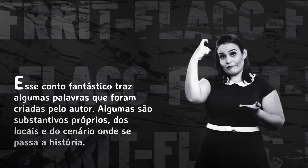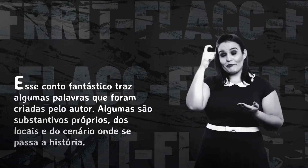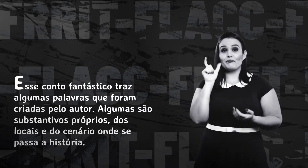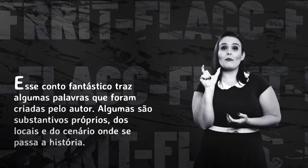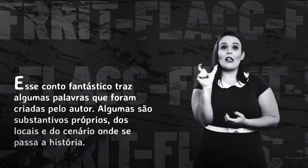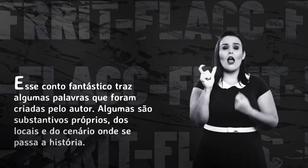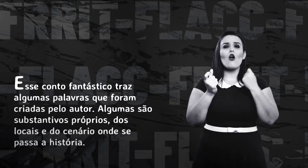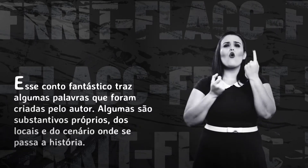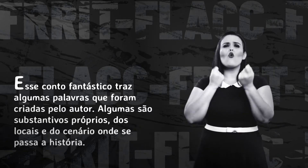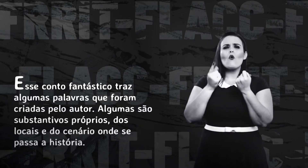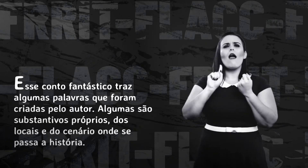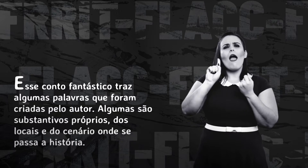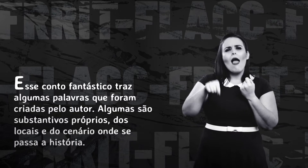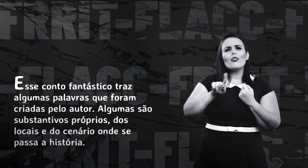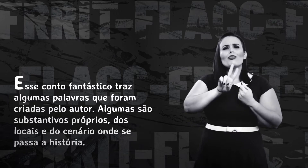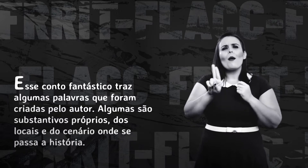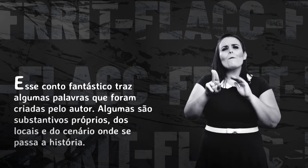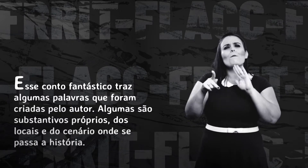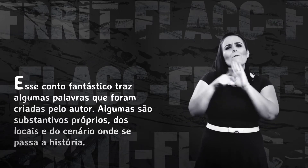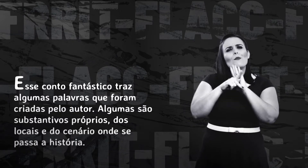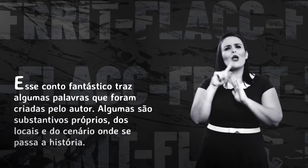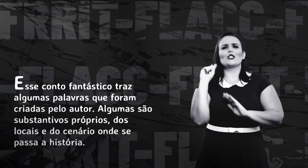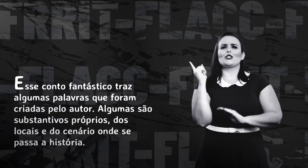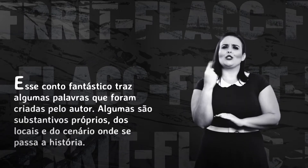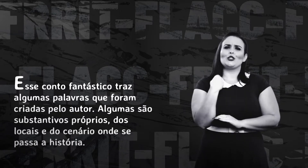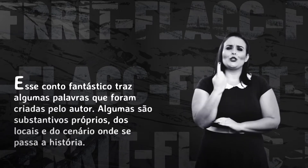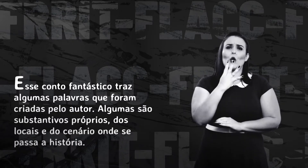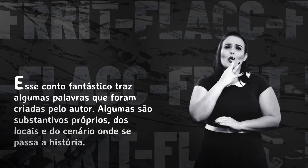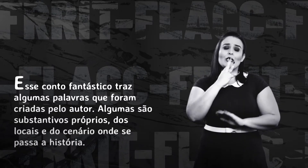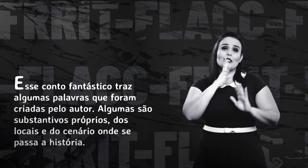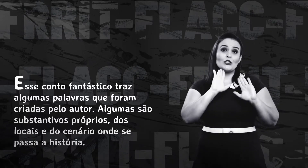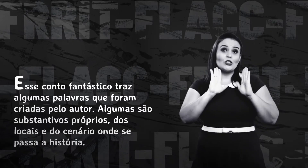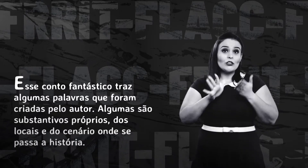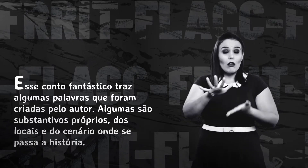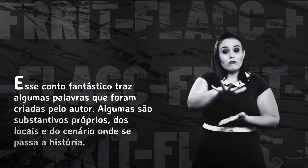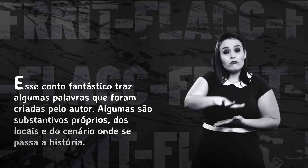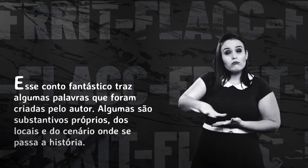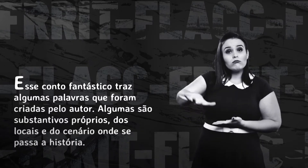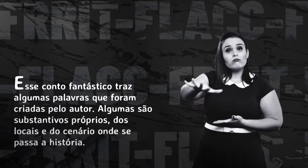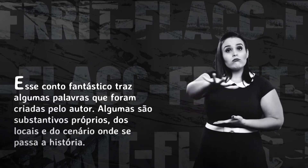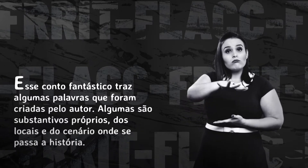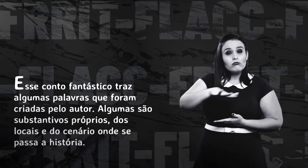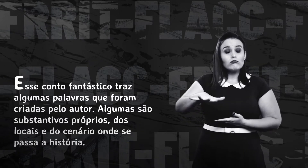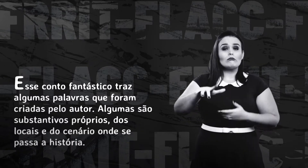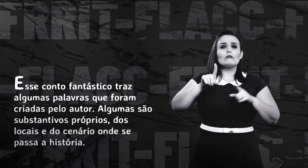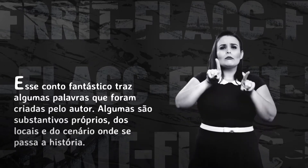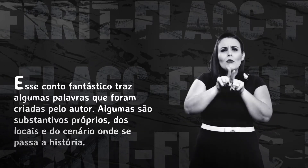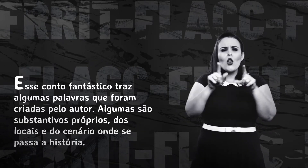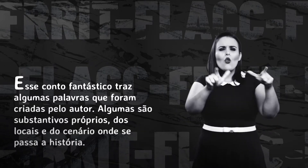criadas pelo autor. Algumas são substantivos próprios dos locais e do cenário onde se passa a